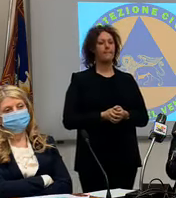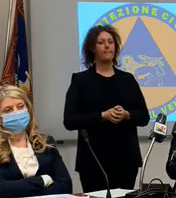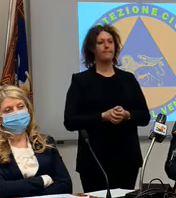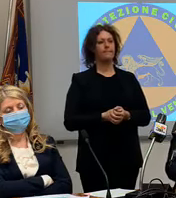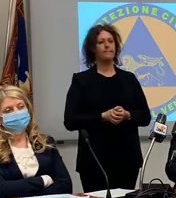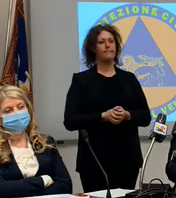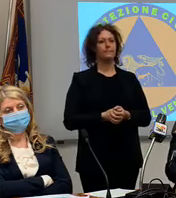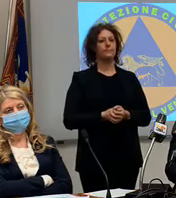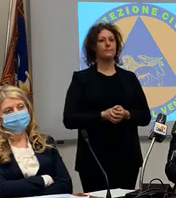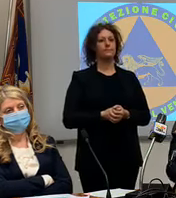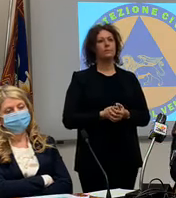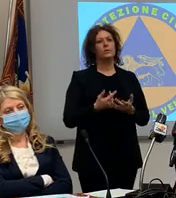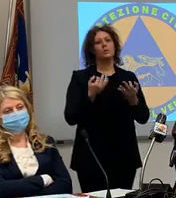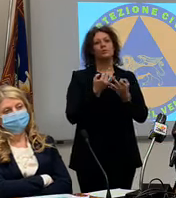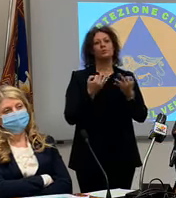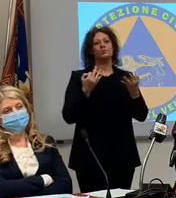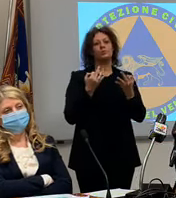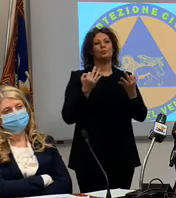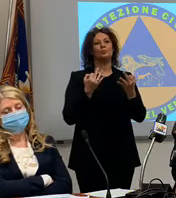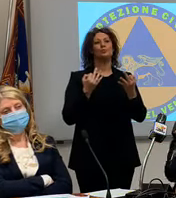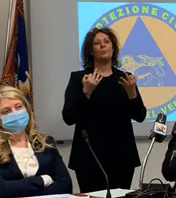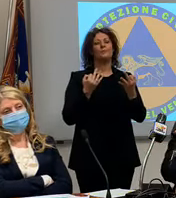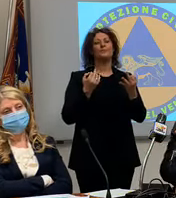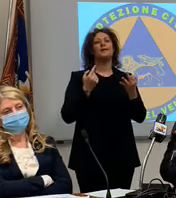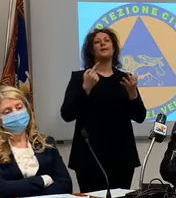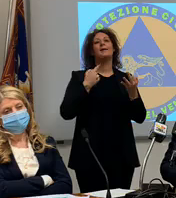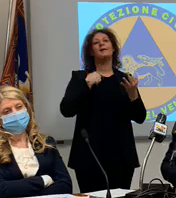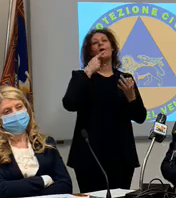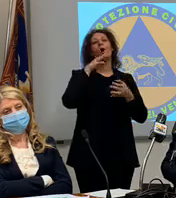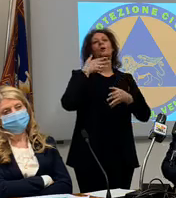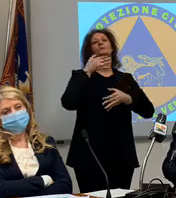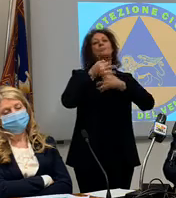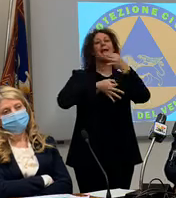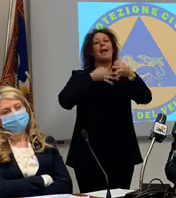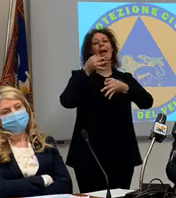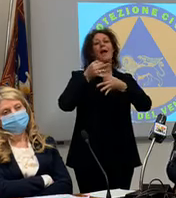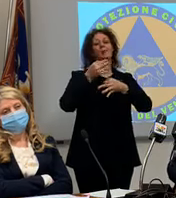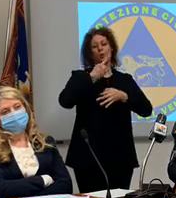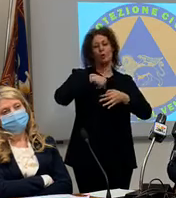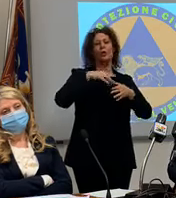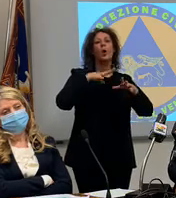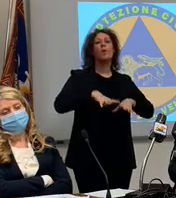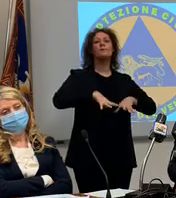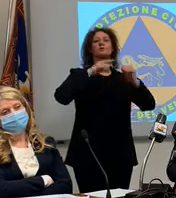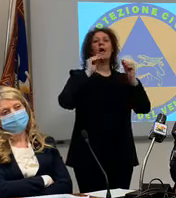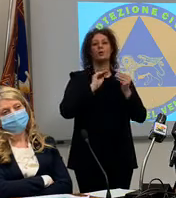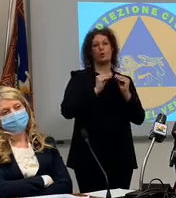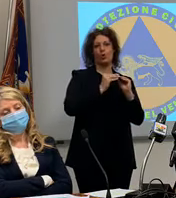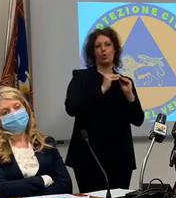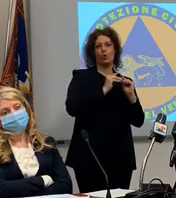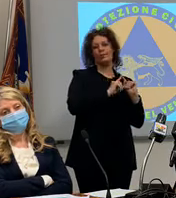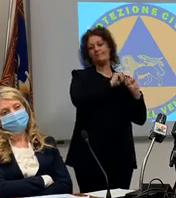voi e quindi per i cittadini sapere da dove siamo partiti cosa c'è oggi sul mercato nazionale e